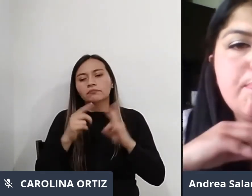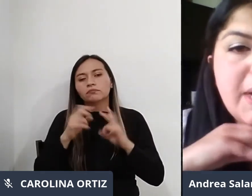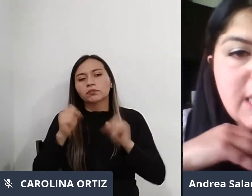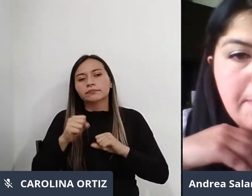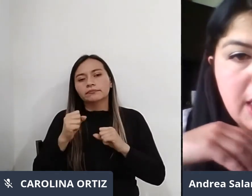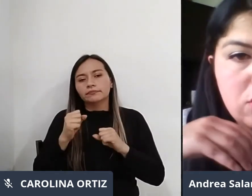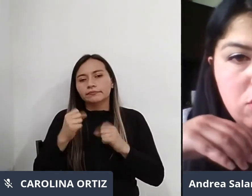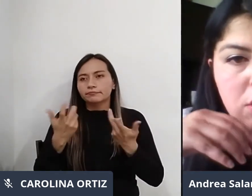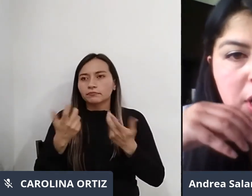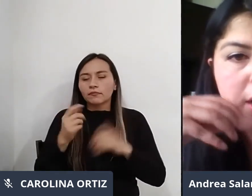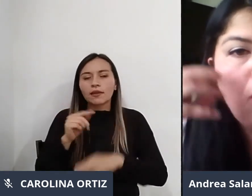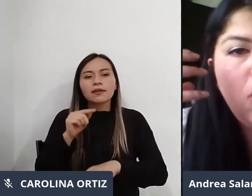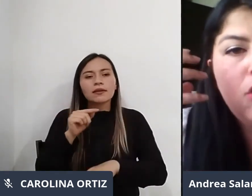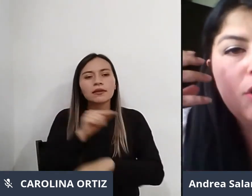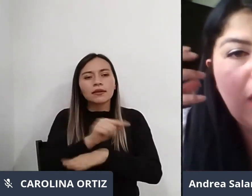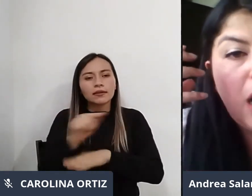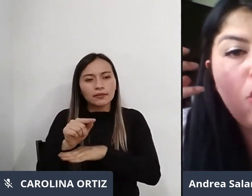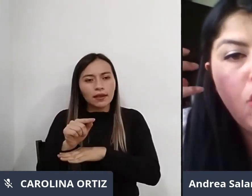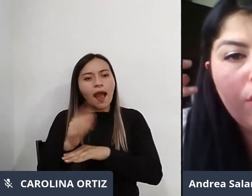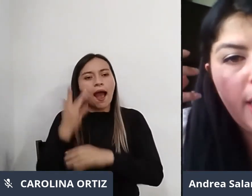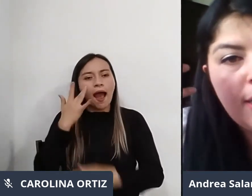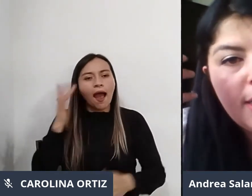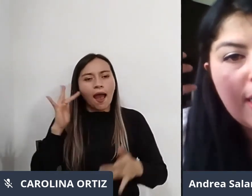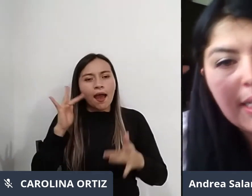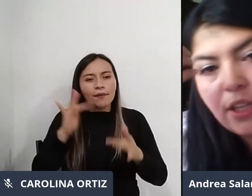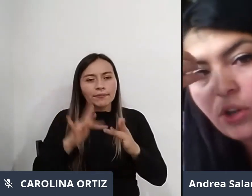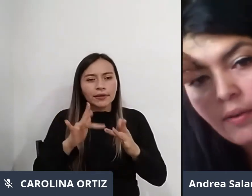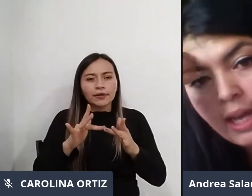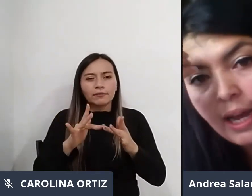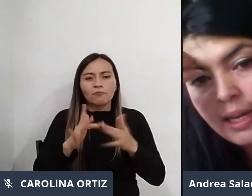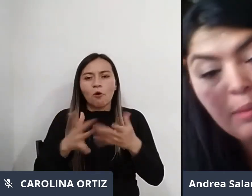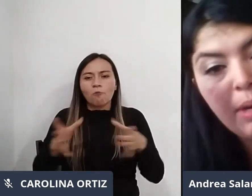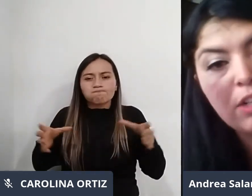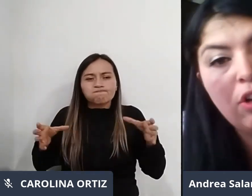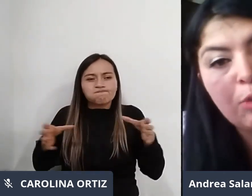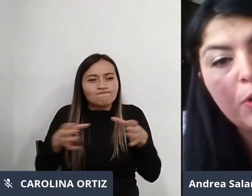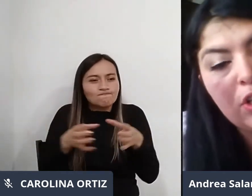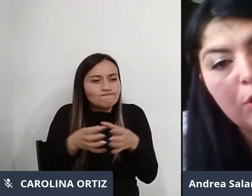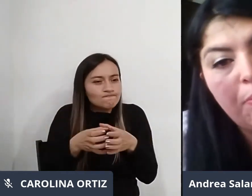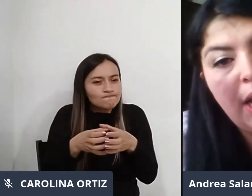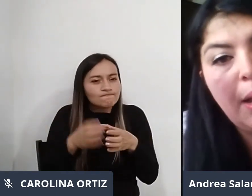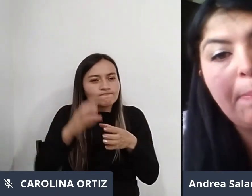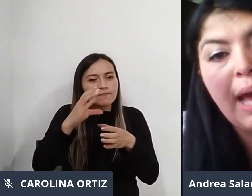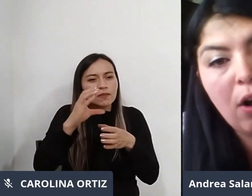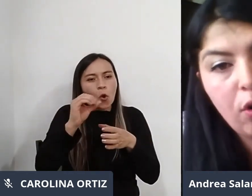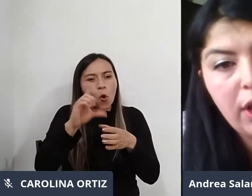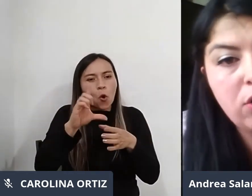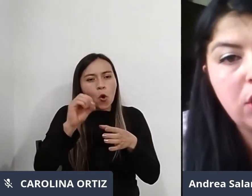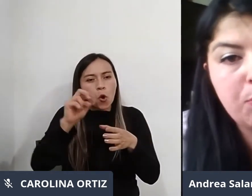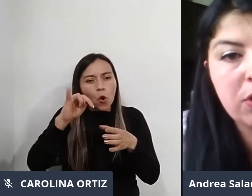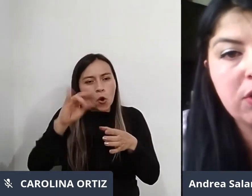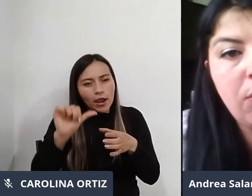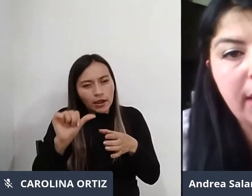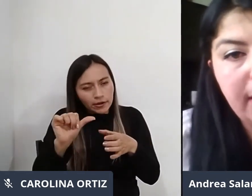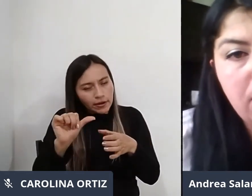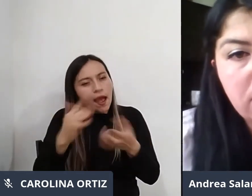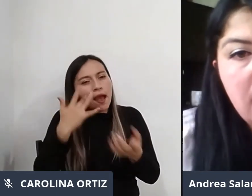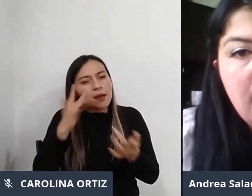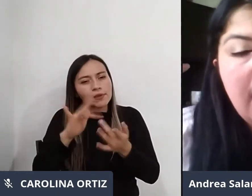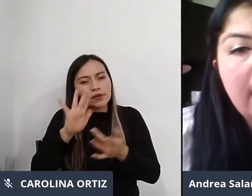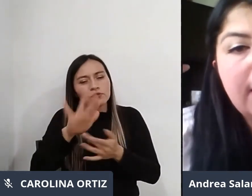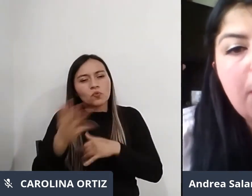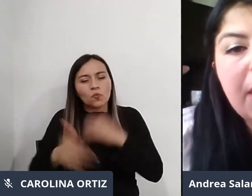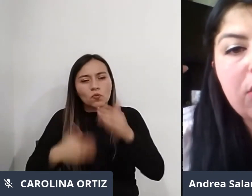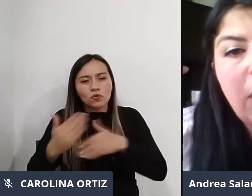ese pensamiento de la colonia que está todavía inmerso en los procesos pedagógicos, en los procesos